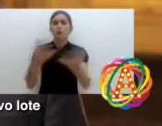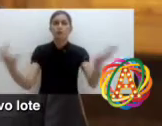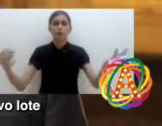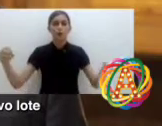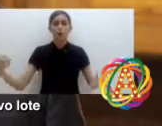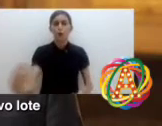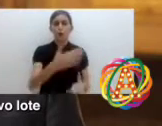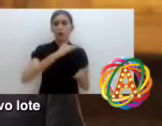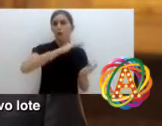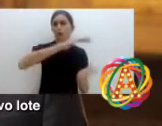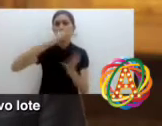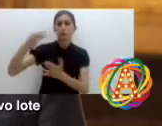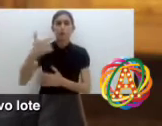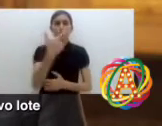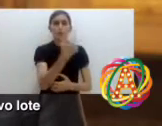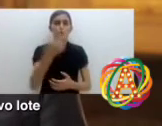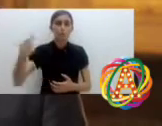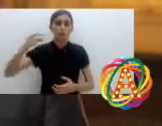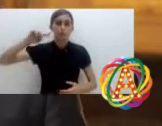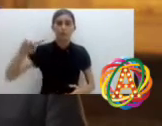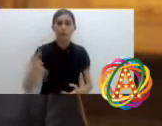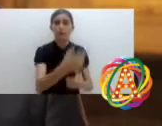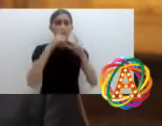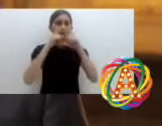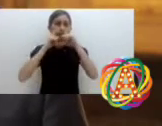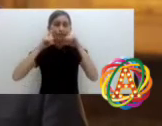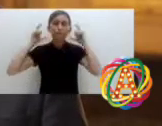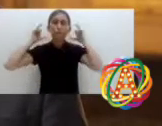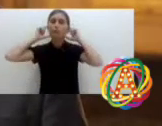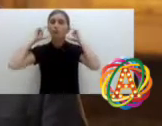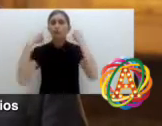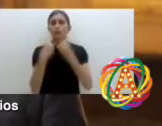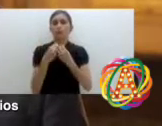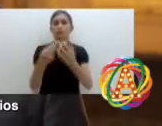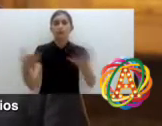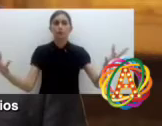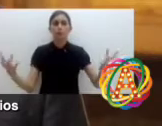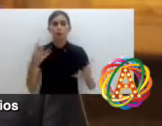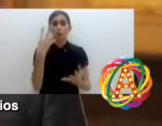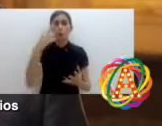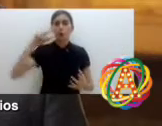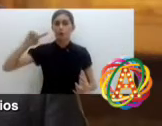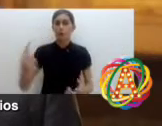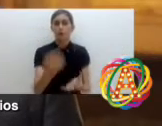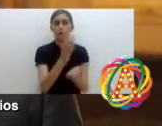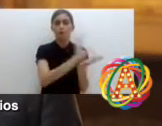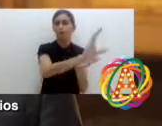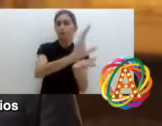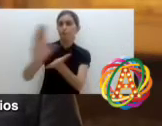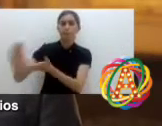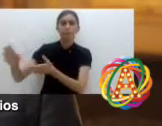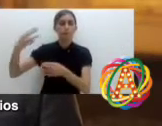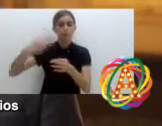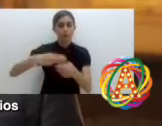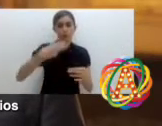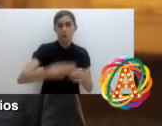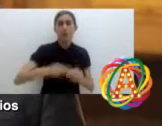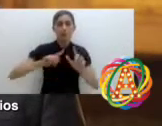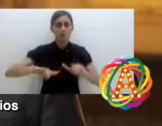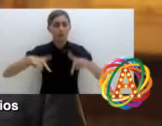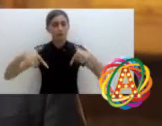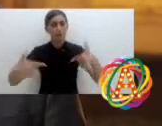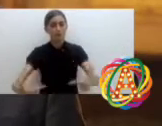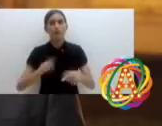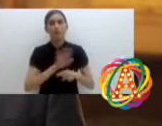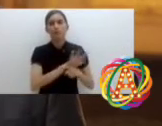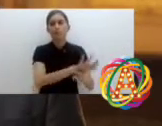amanhã a distribuição de um novo lote de 200 mil máscaras. Repassaremos R$4 milhões aos